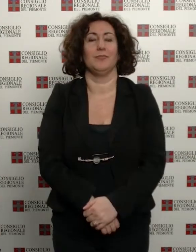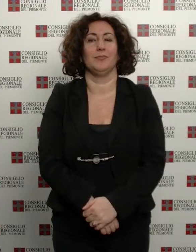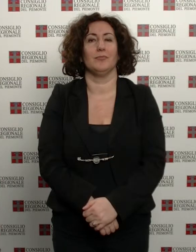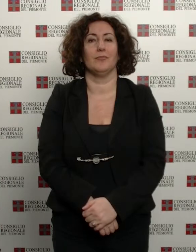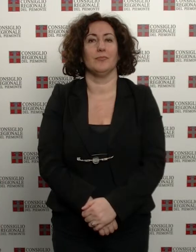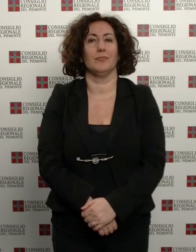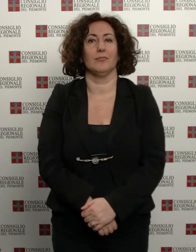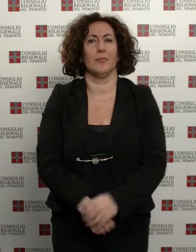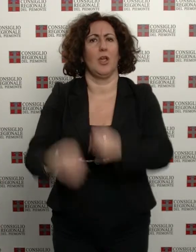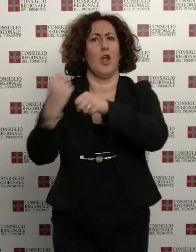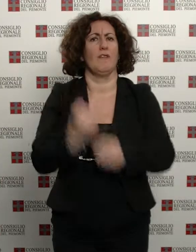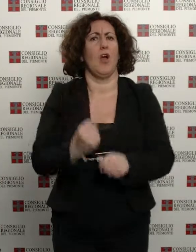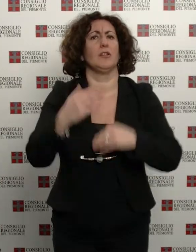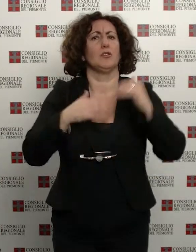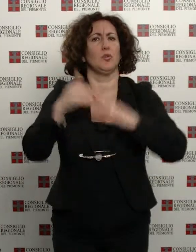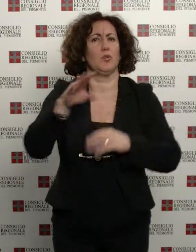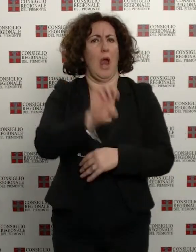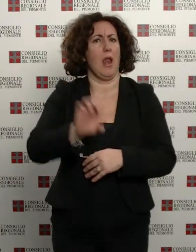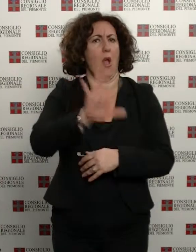fondi strutturali europei